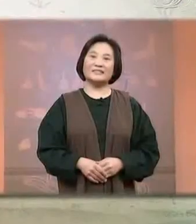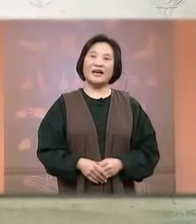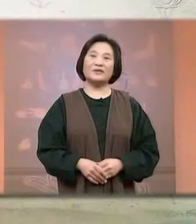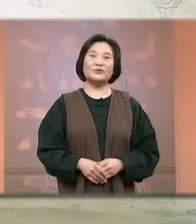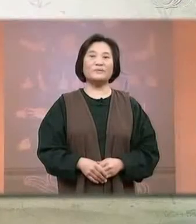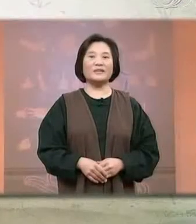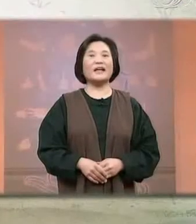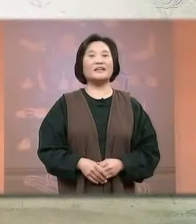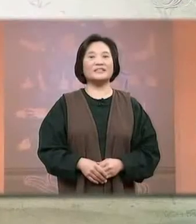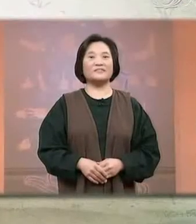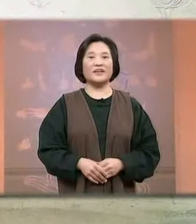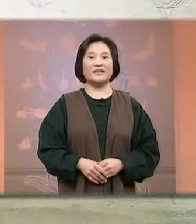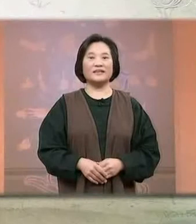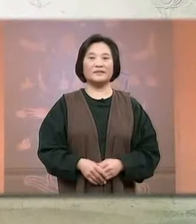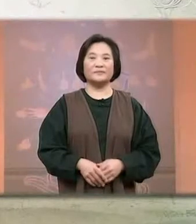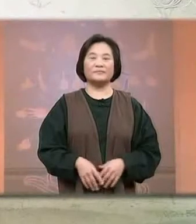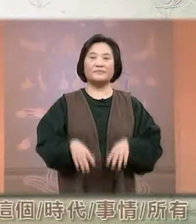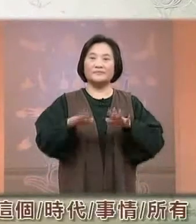代虚名大是非，